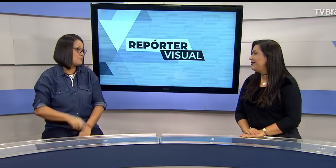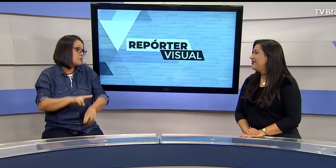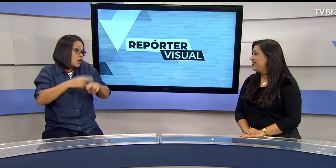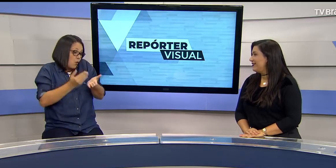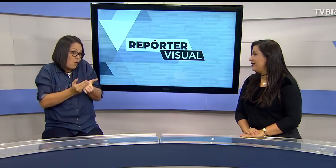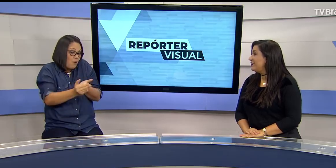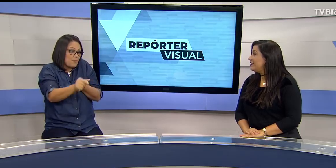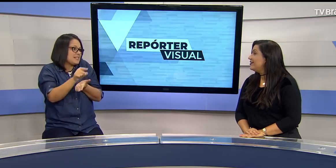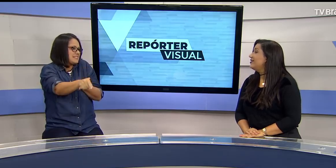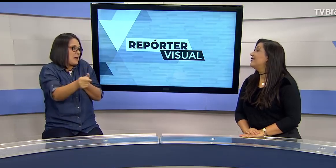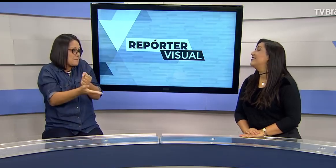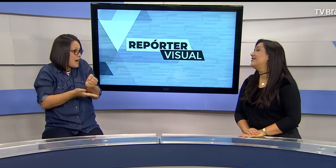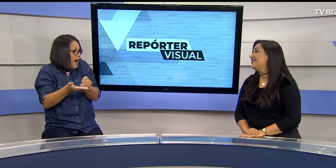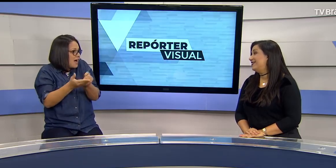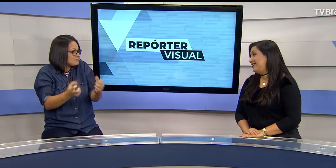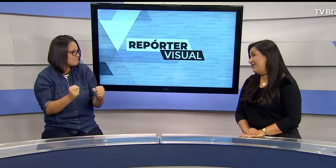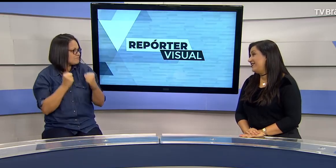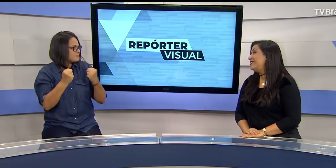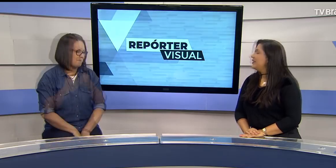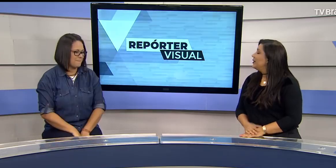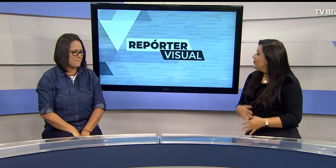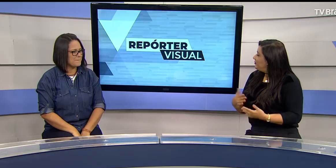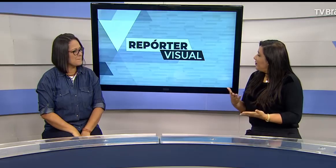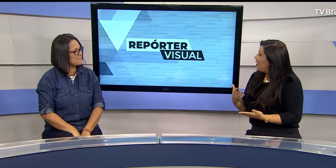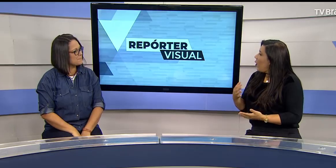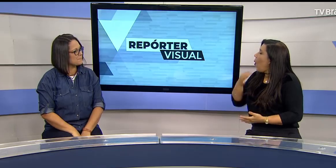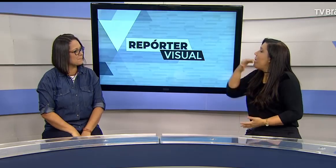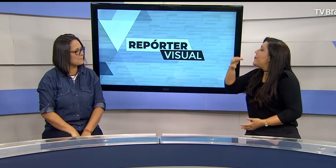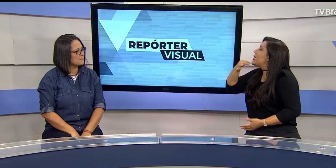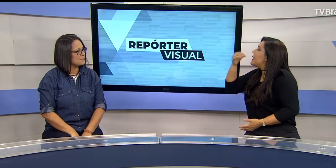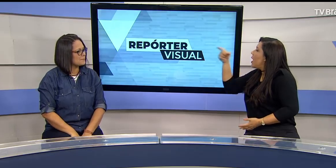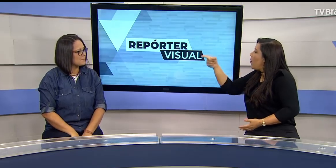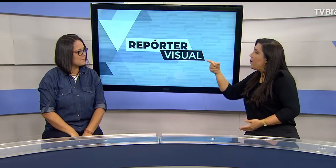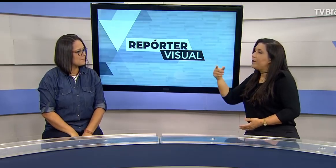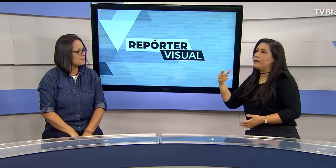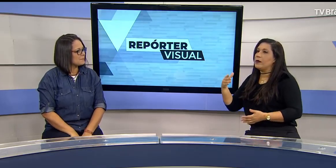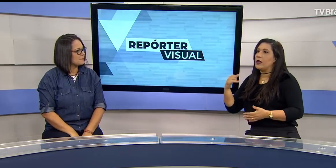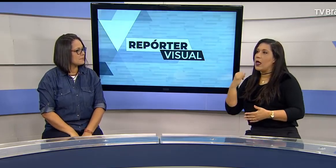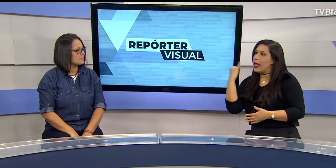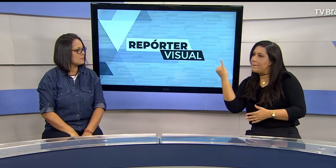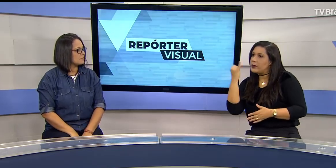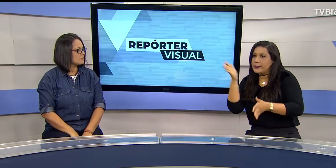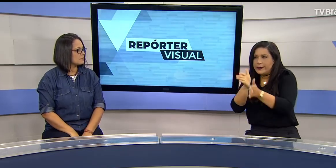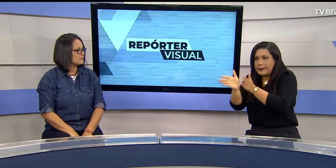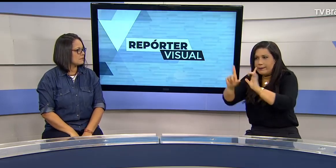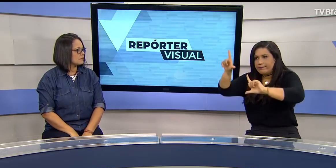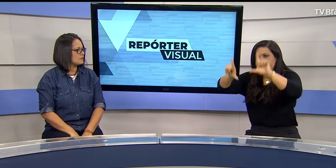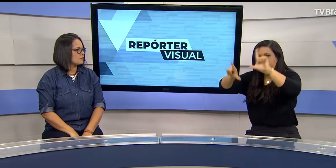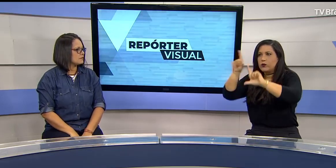na igreja, eu me sinto em casa. Na sua opinião, qual a importância da acessibilidade na TV para os surdos?